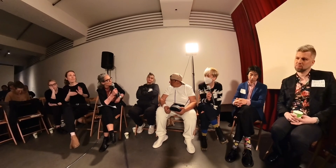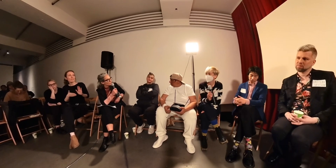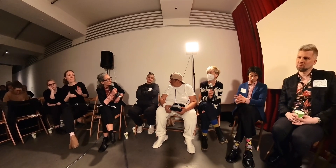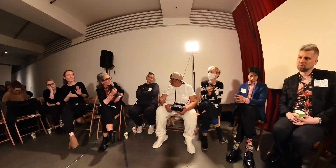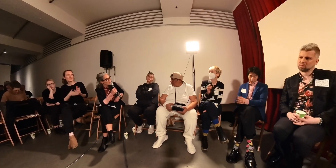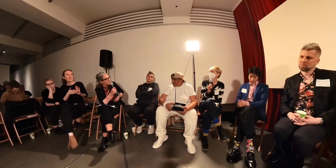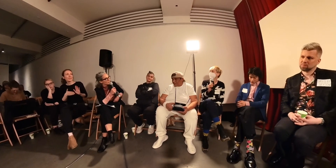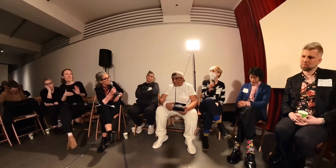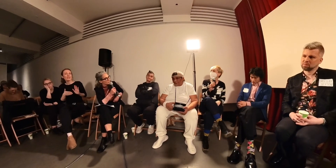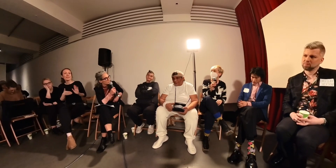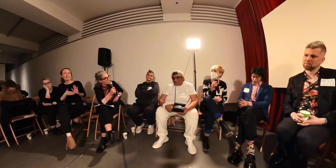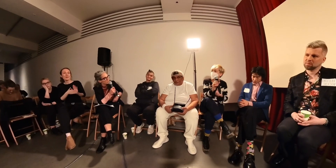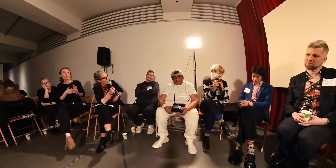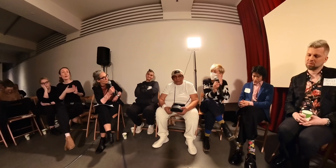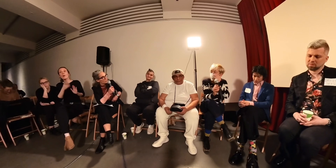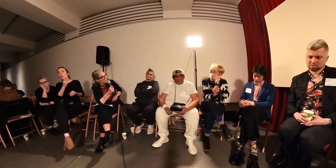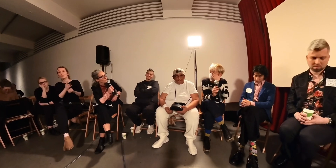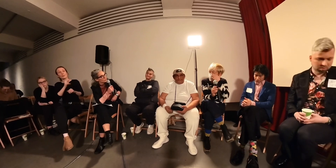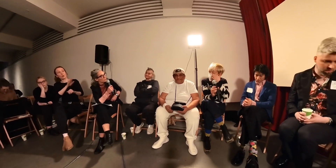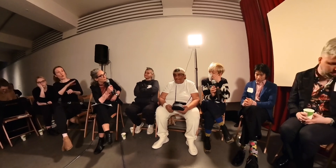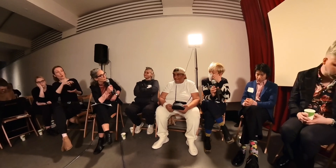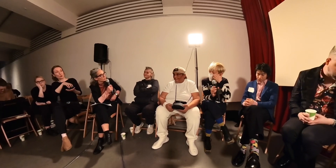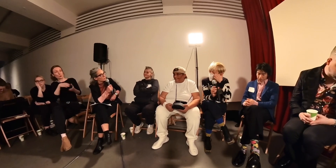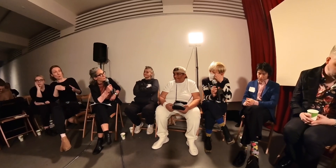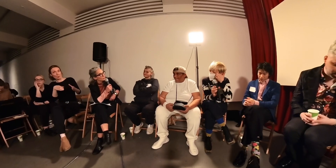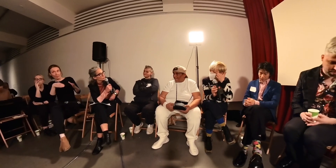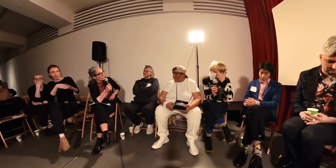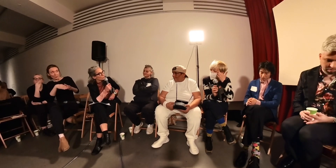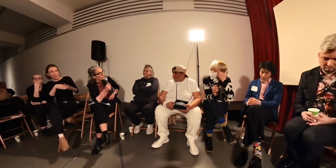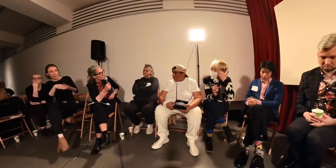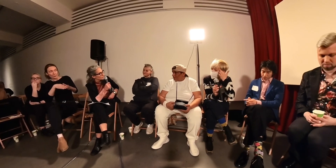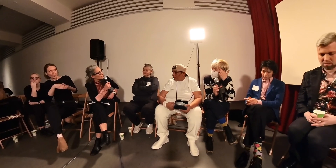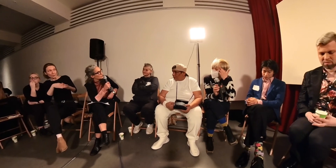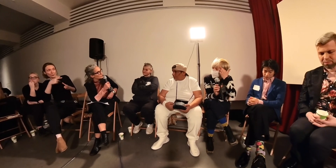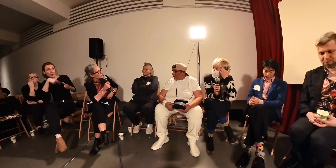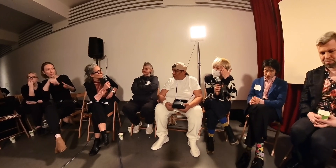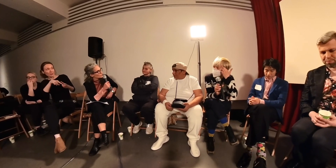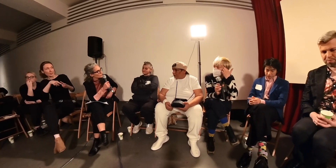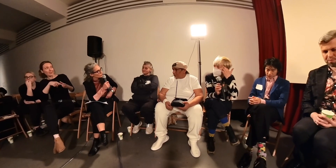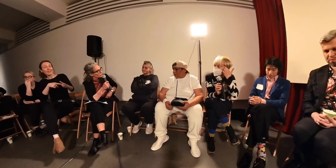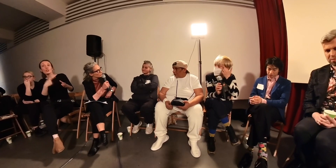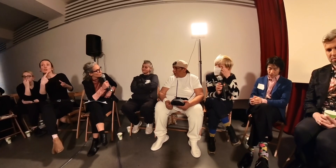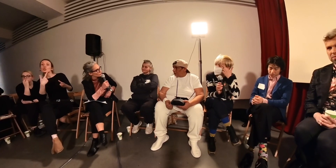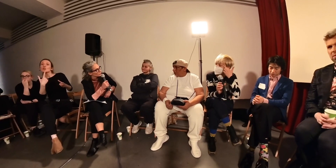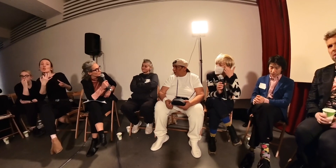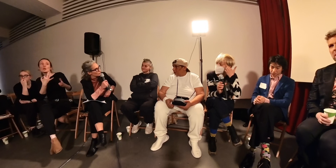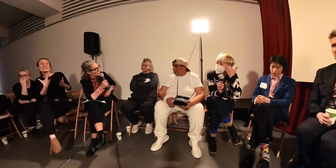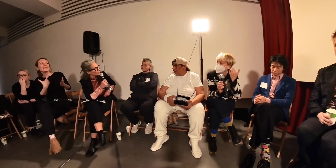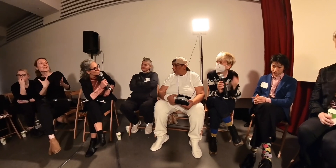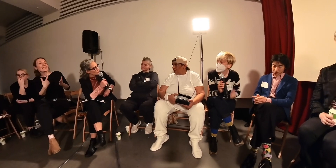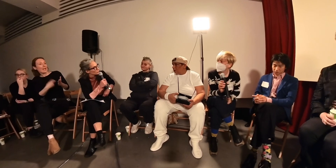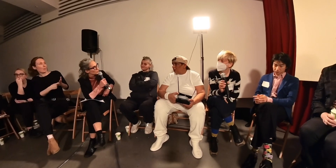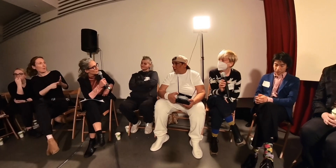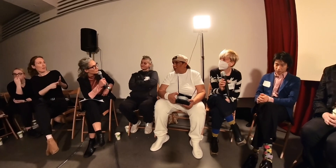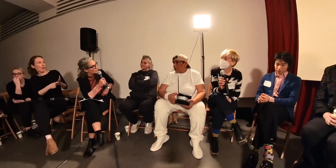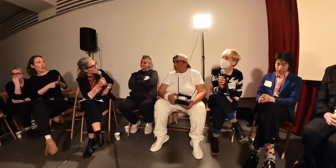od těch ostatních lidí, co se vlastně děje na té ulici, co to jako znamená pro